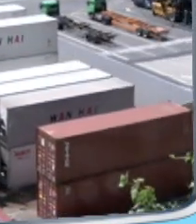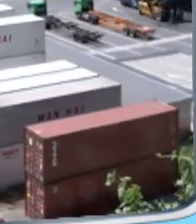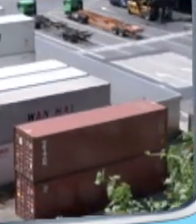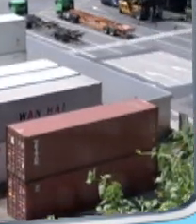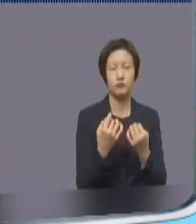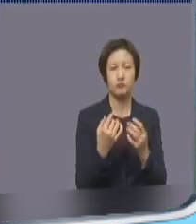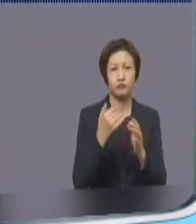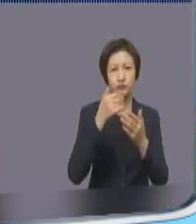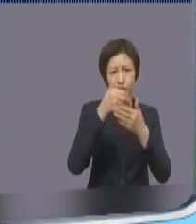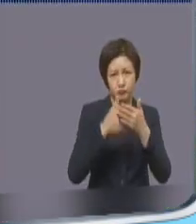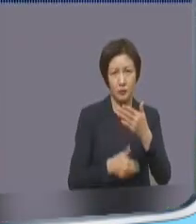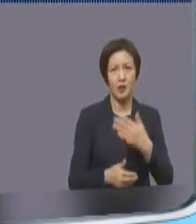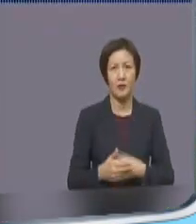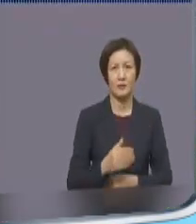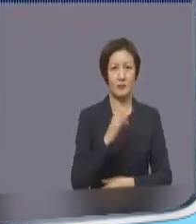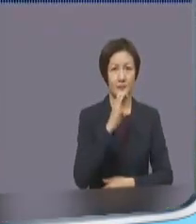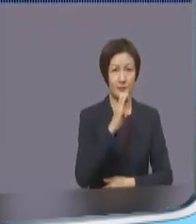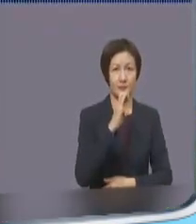的是大于经济目的。